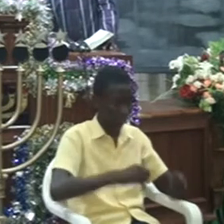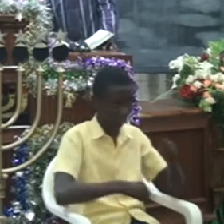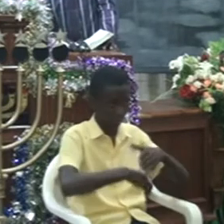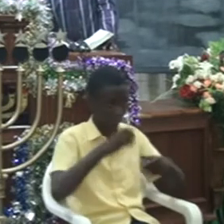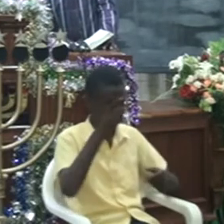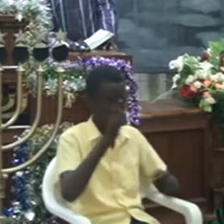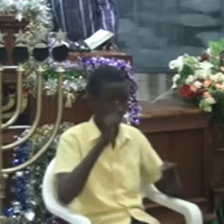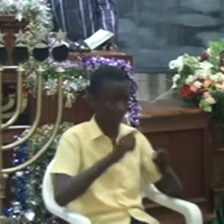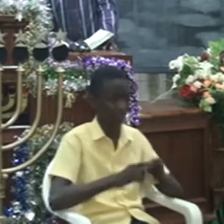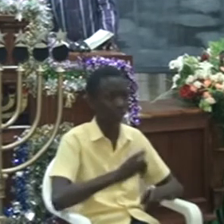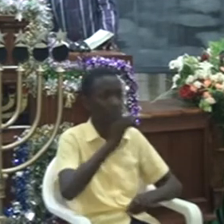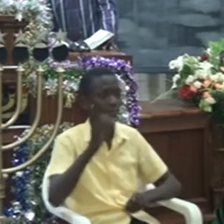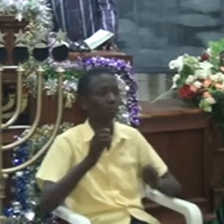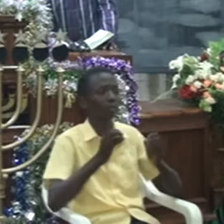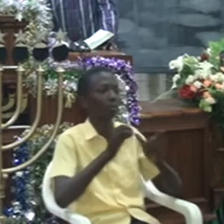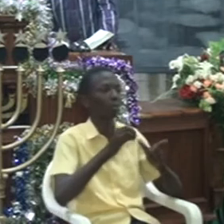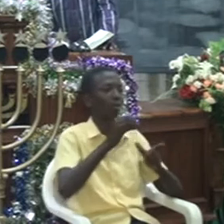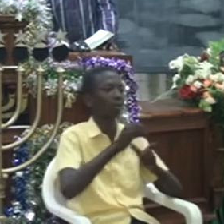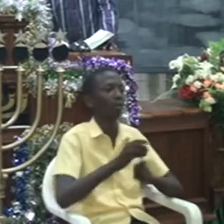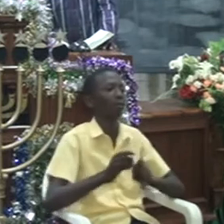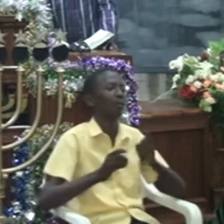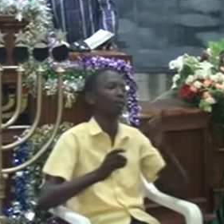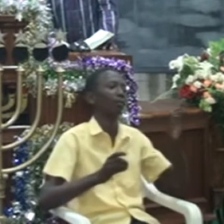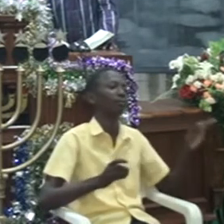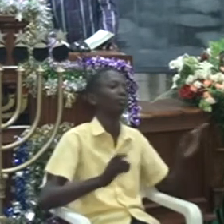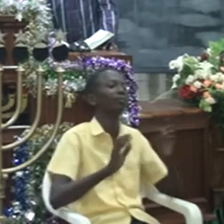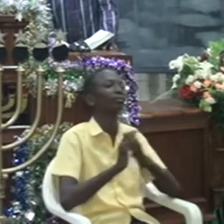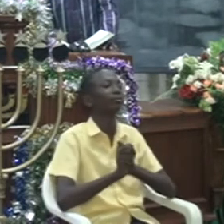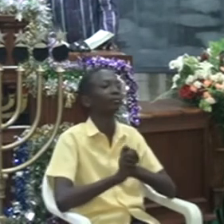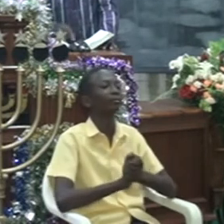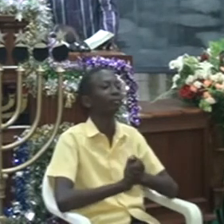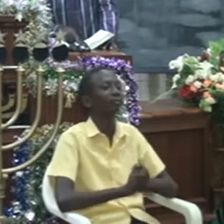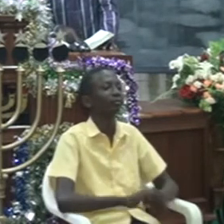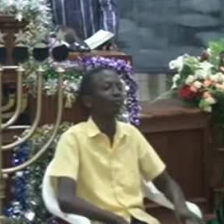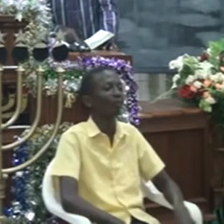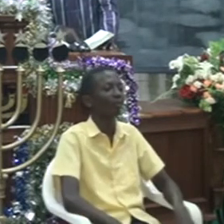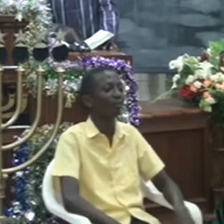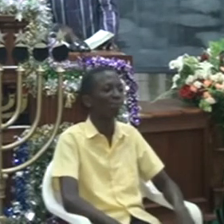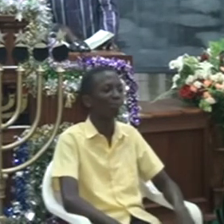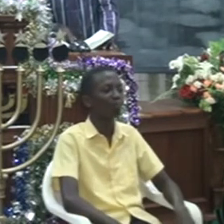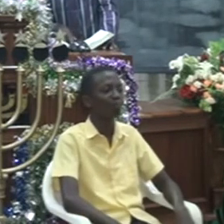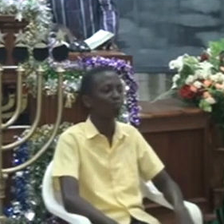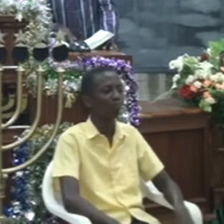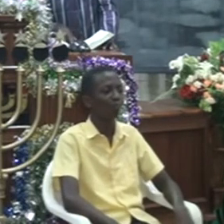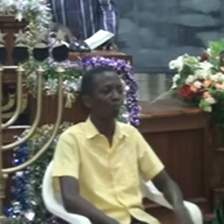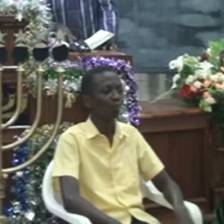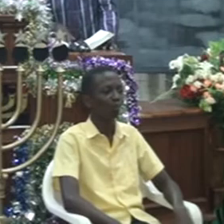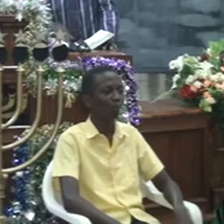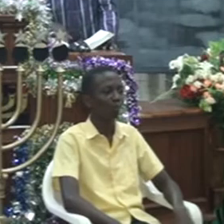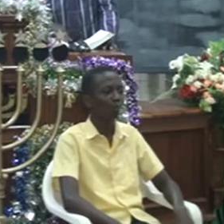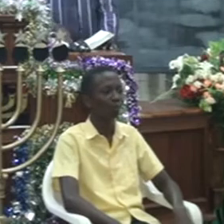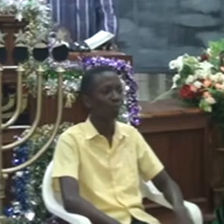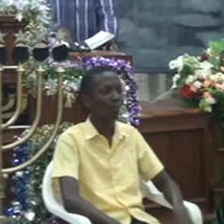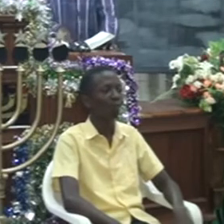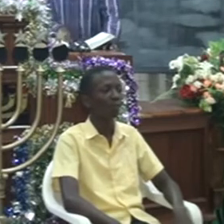droite ou vous irez à gauche. Wakati mnapogeuka kwenda mkono kwa mkono wa kuume na wakati mnapogeuka